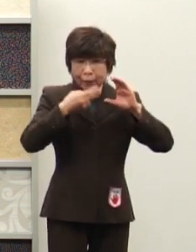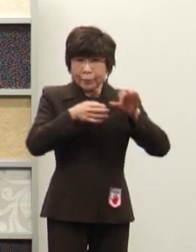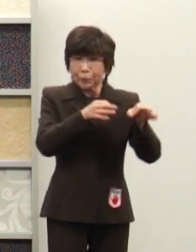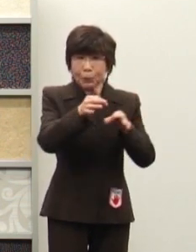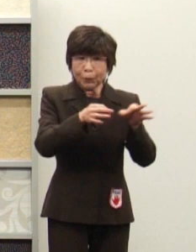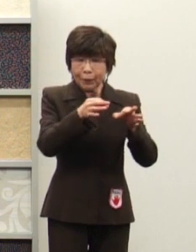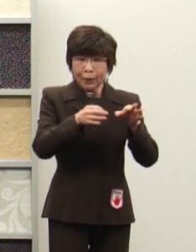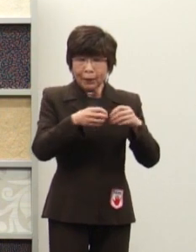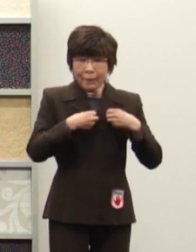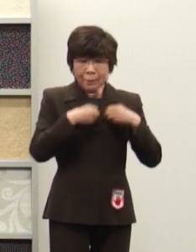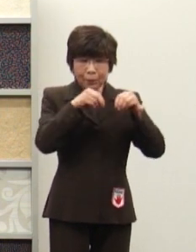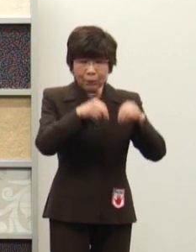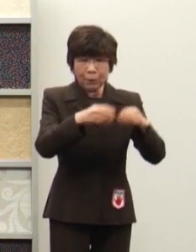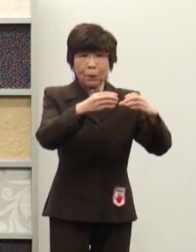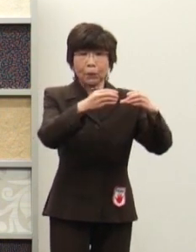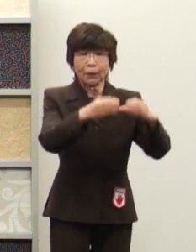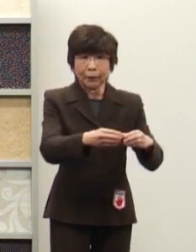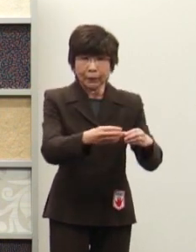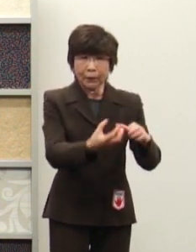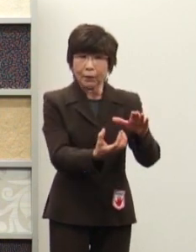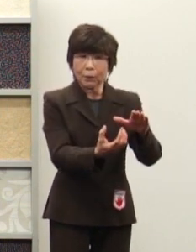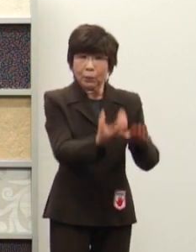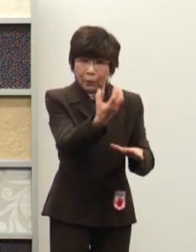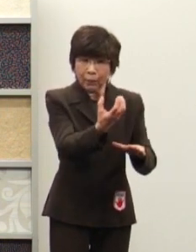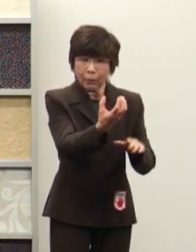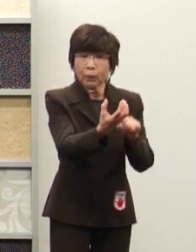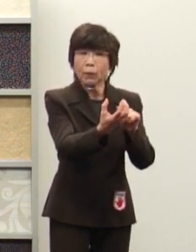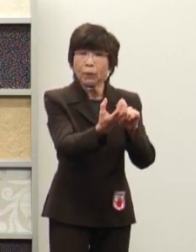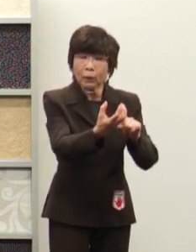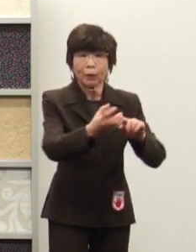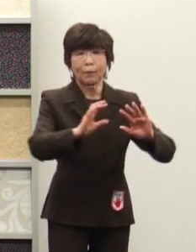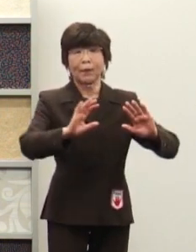それがこう市中感染の大きな原因になっているというような